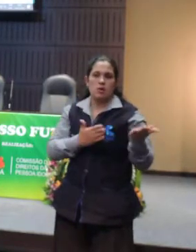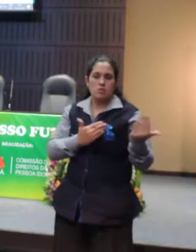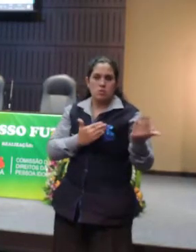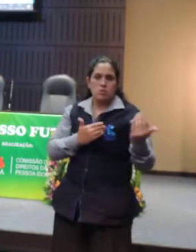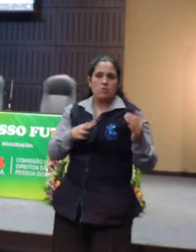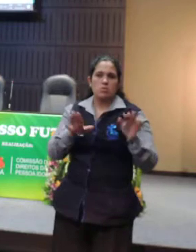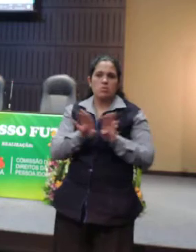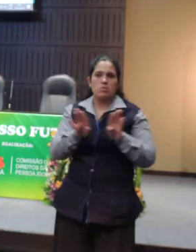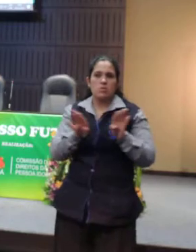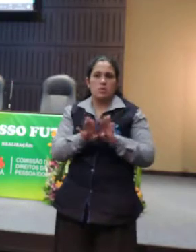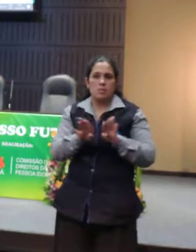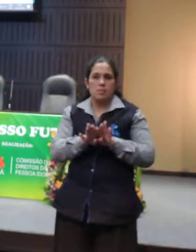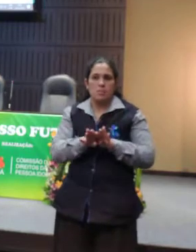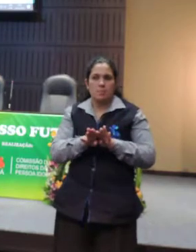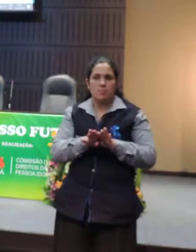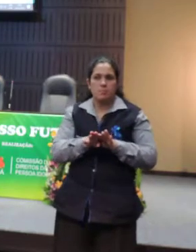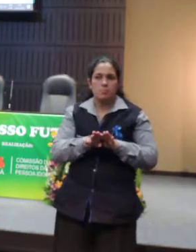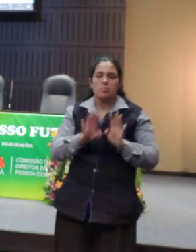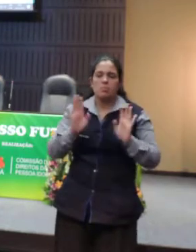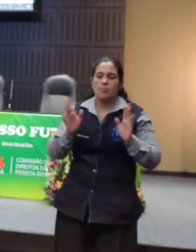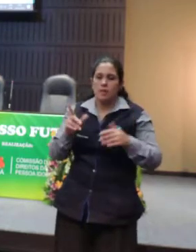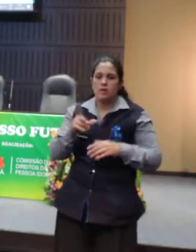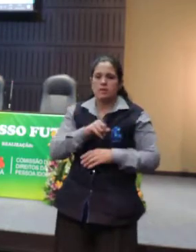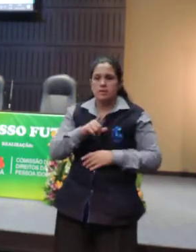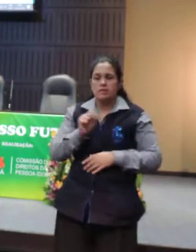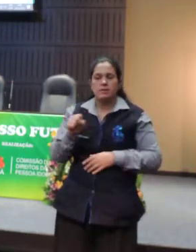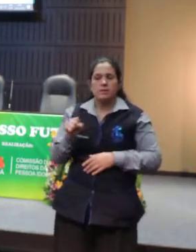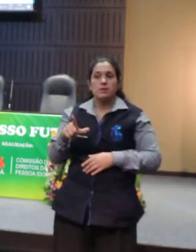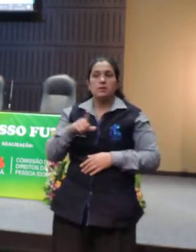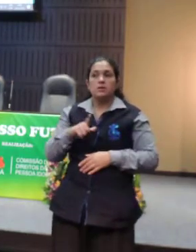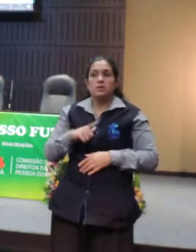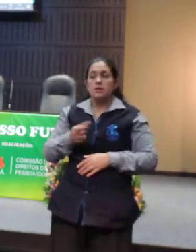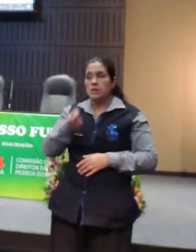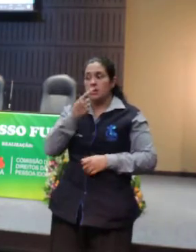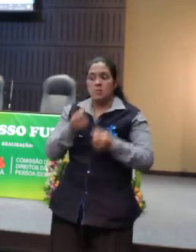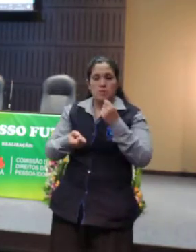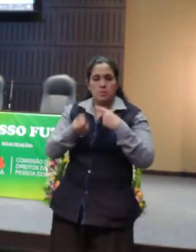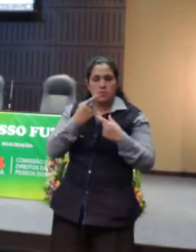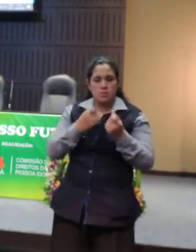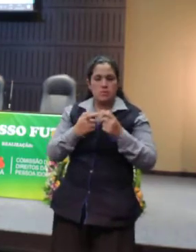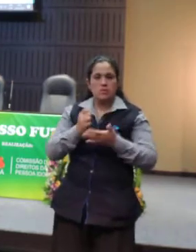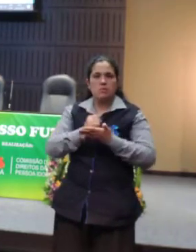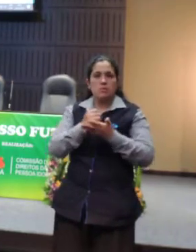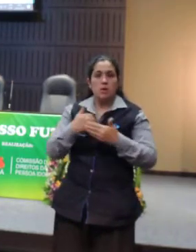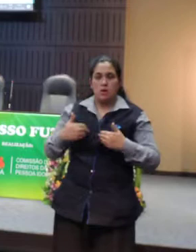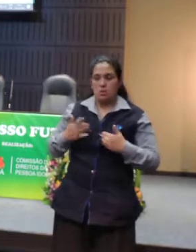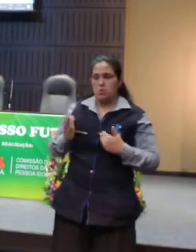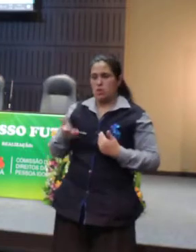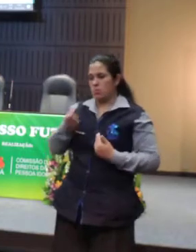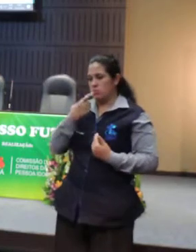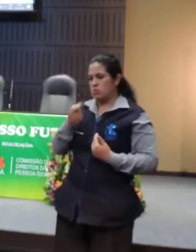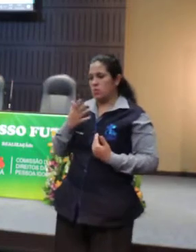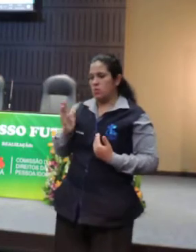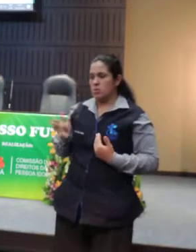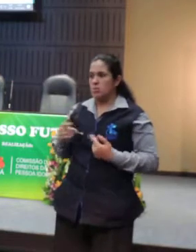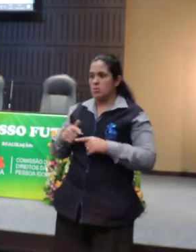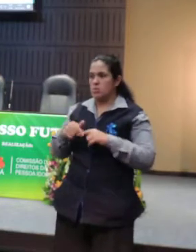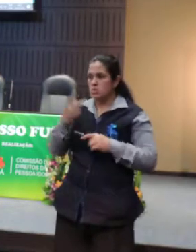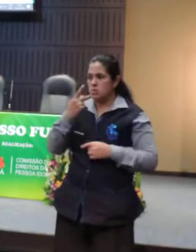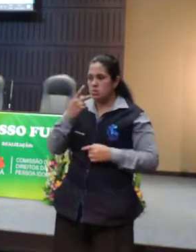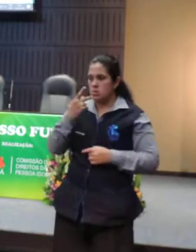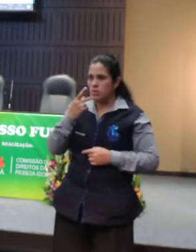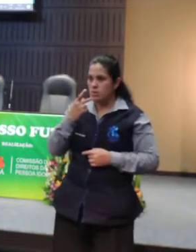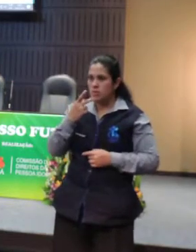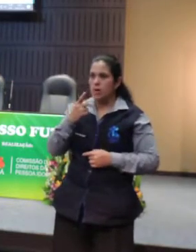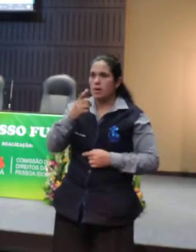a fórmula do rejuvenescimento. Tá? Já existe suplementação para isso. E eu estou tomando. Por isso que eu digo que eu vou chegar ao centro.